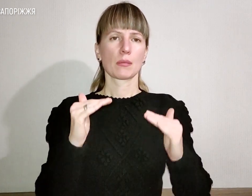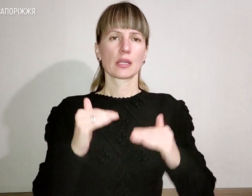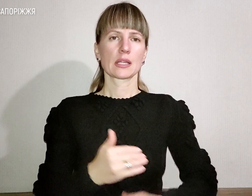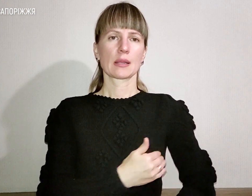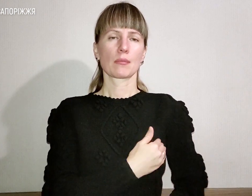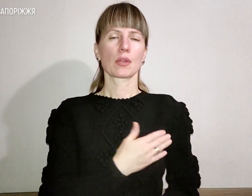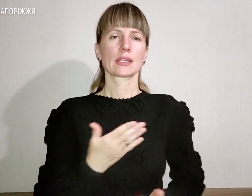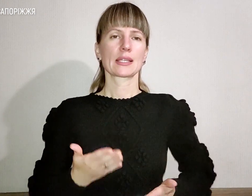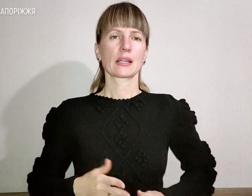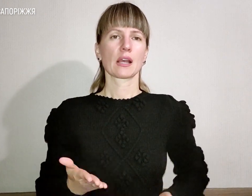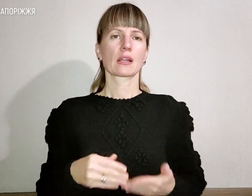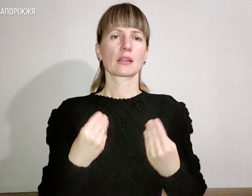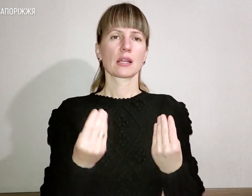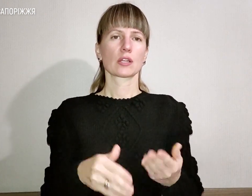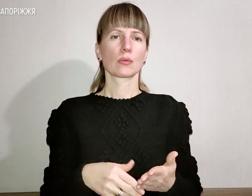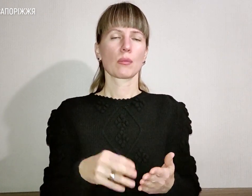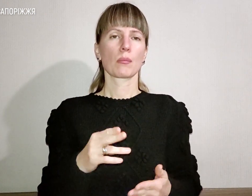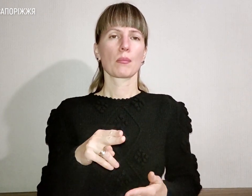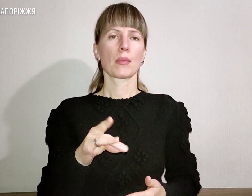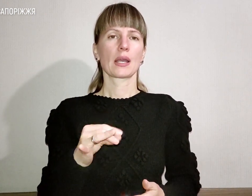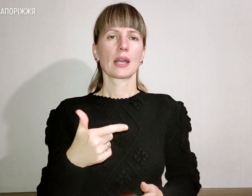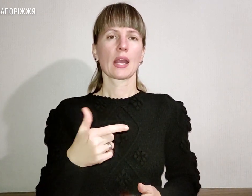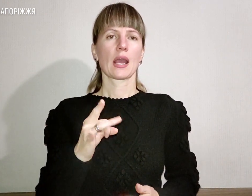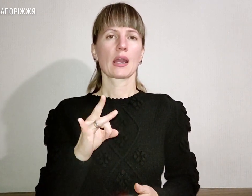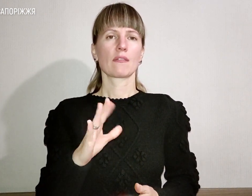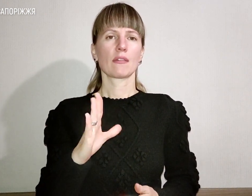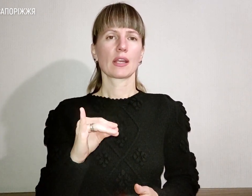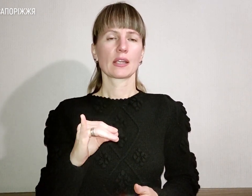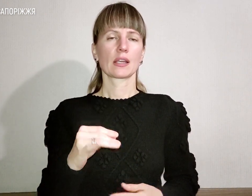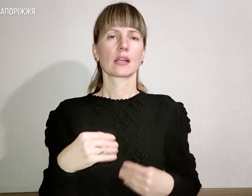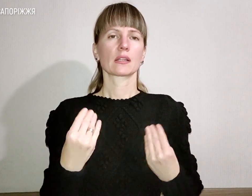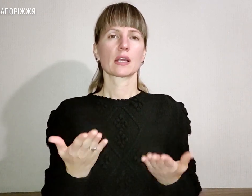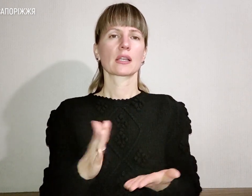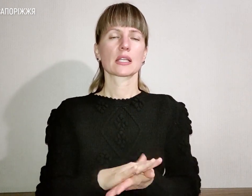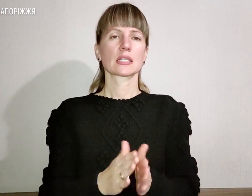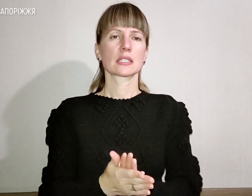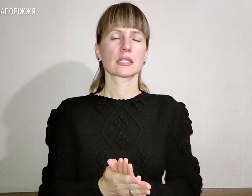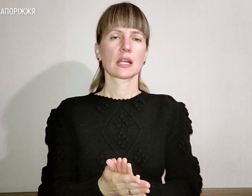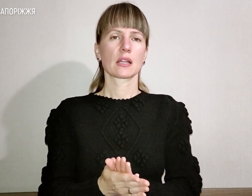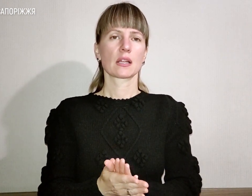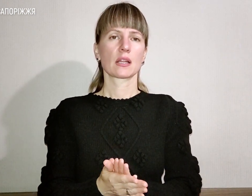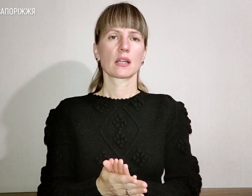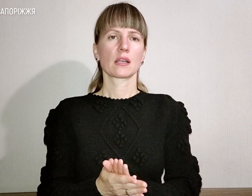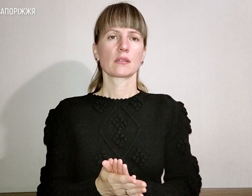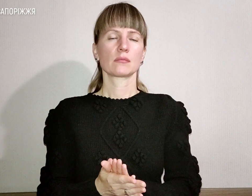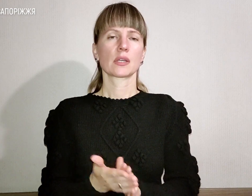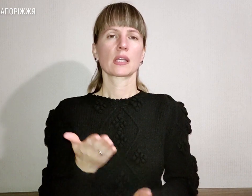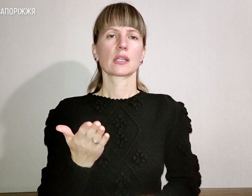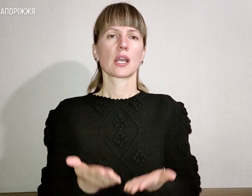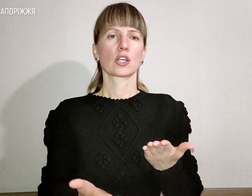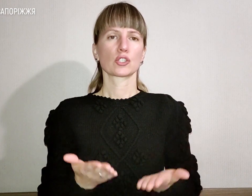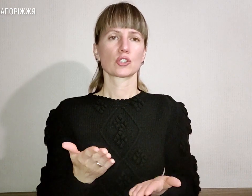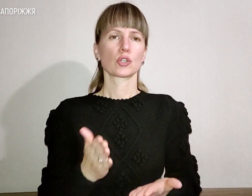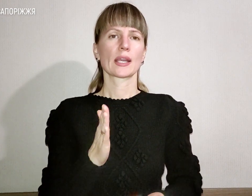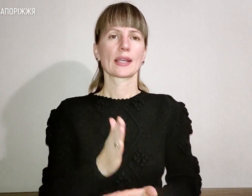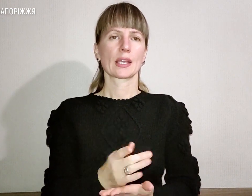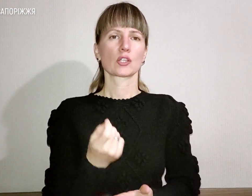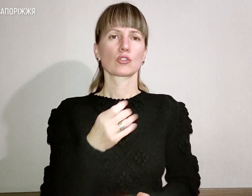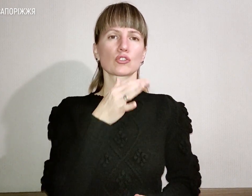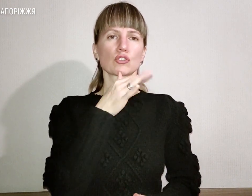як надати допомогу при ГРВІ і так далі, як виявити якийсь стан. Тобто, якщо є трошки часу, навіть якщо ви